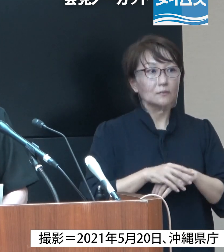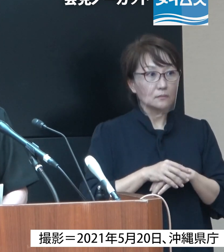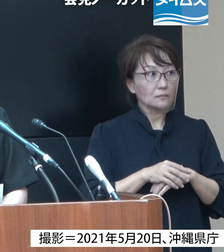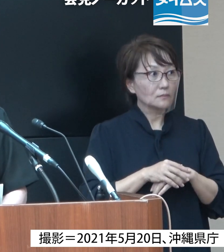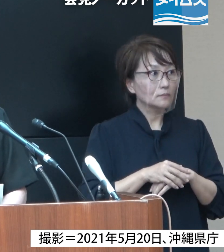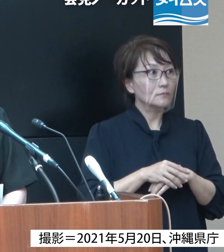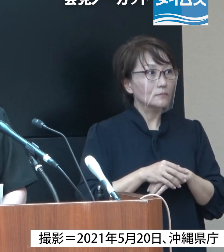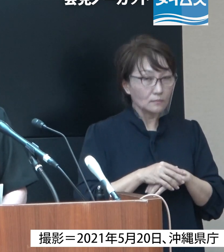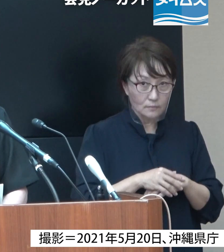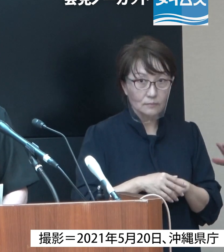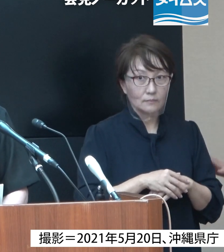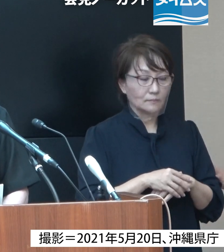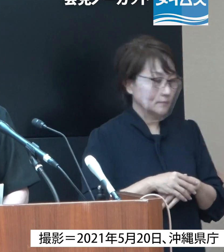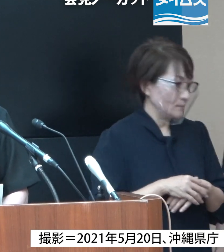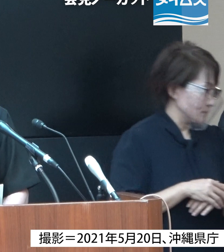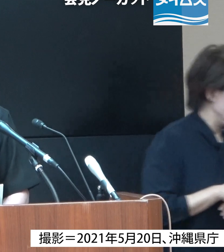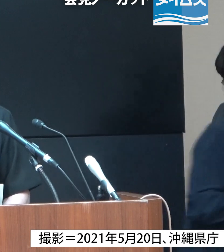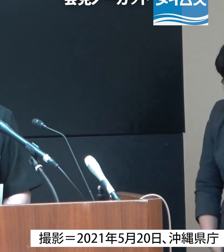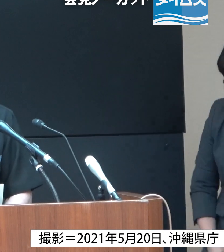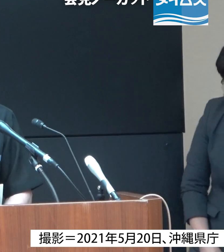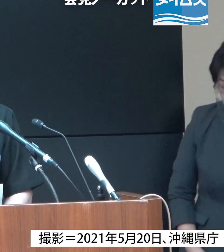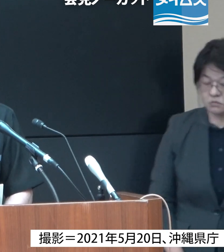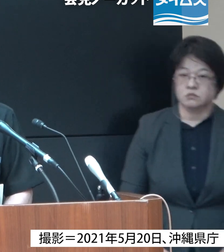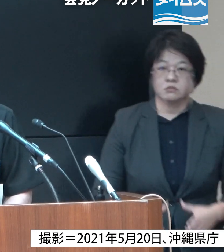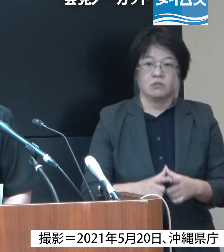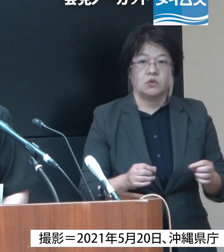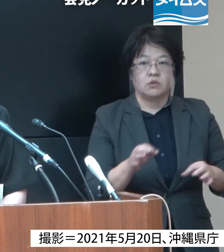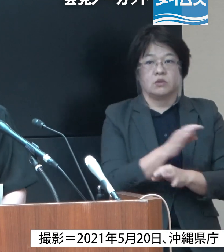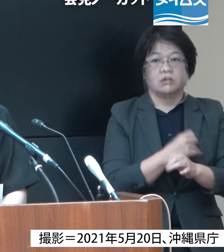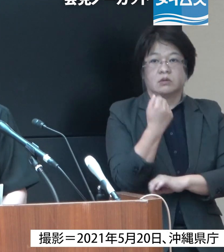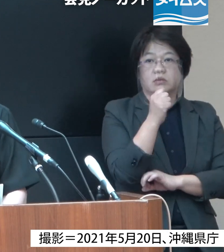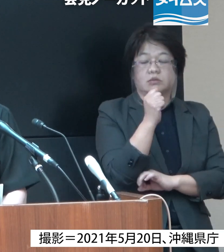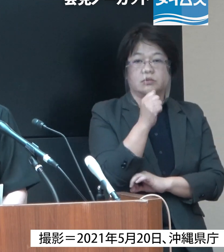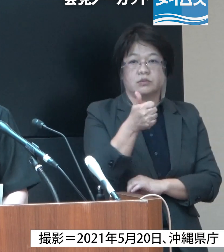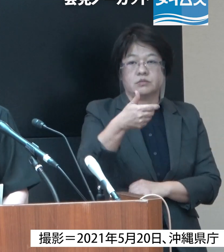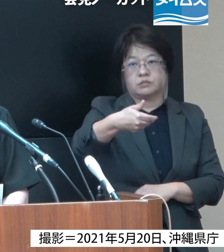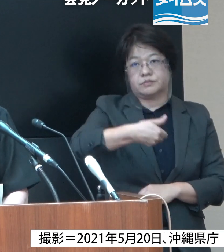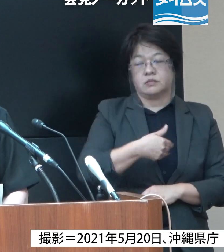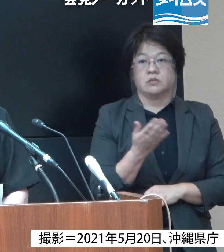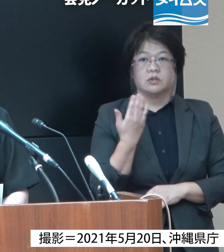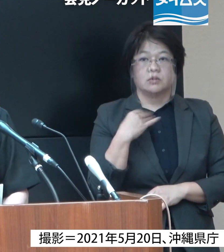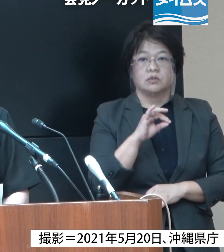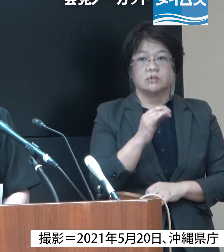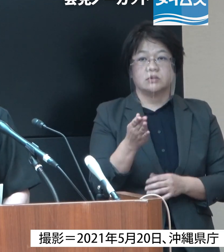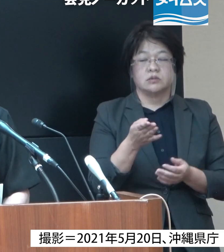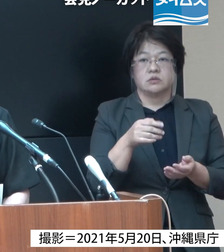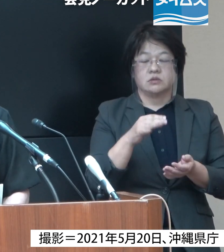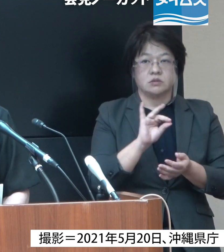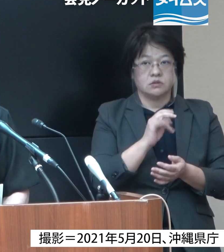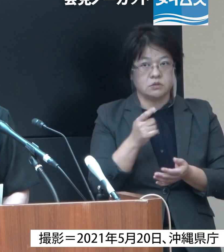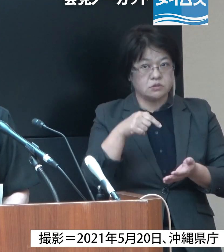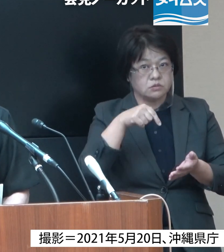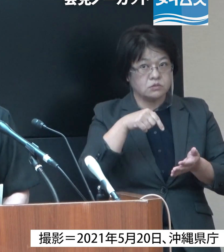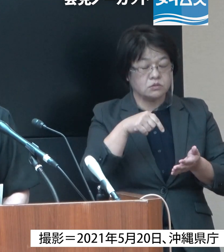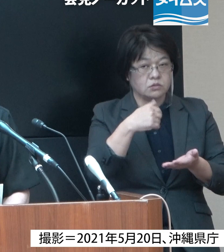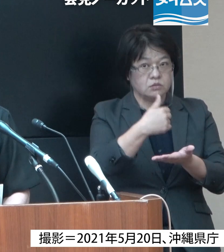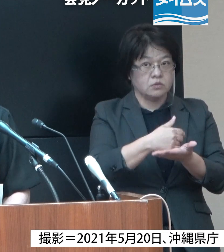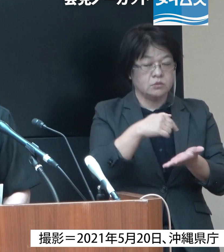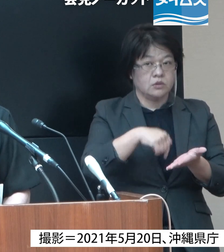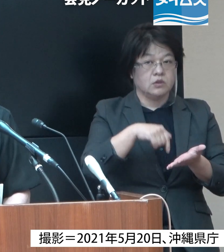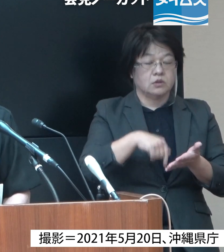日経新聞さんどうぞ。 日経新聞の佐藤です。 はい、 先ほど知事の、感染防